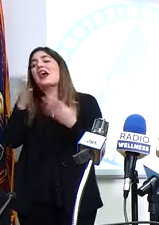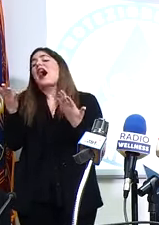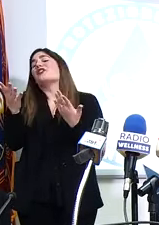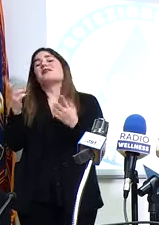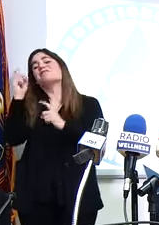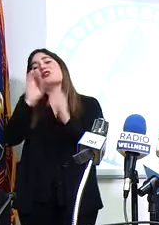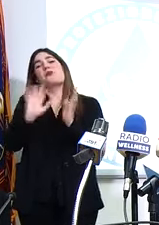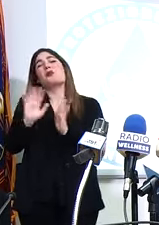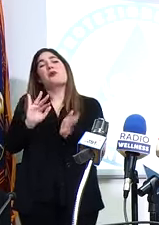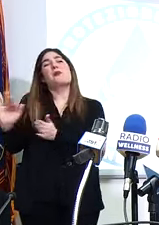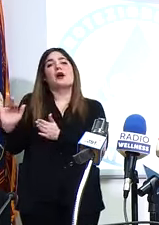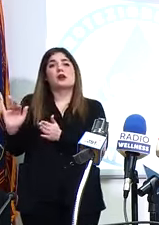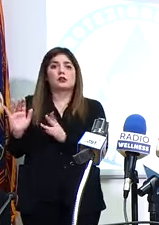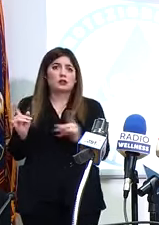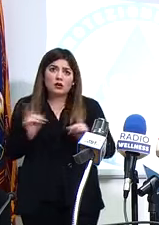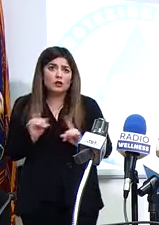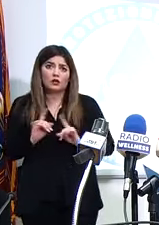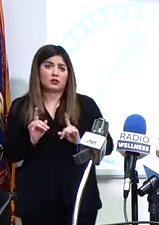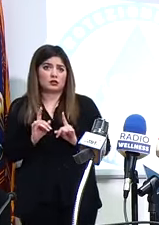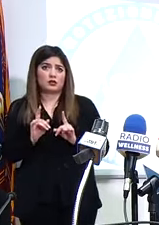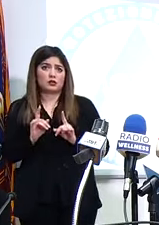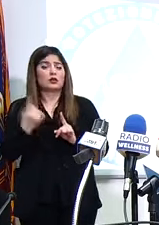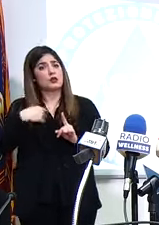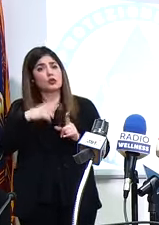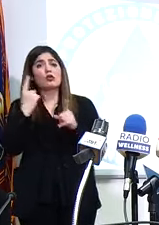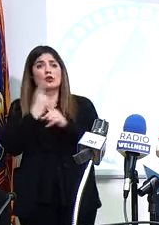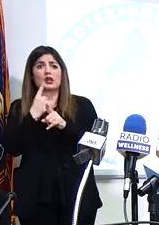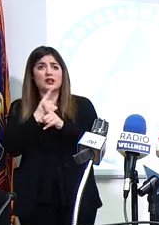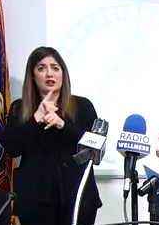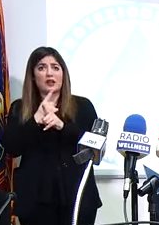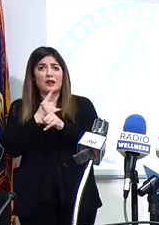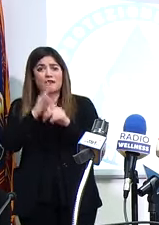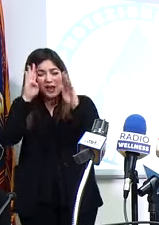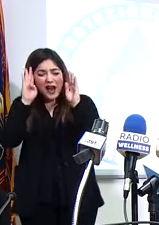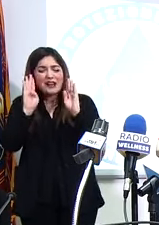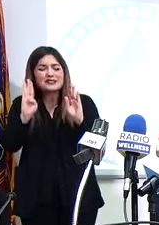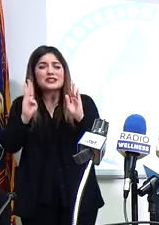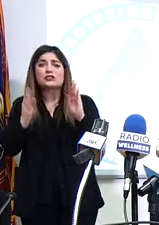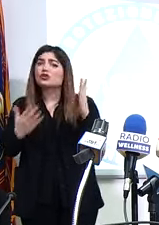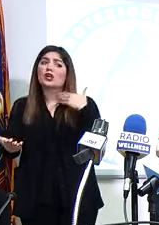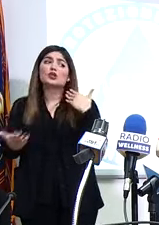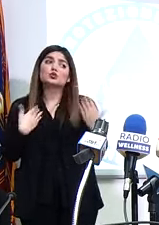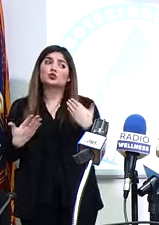Allora è chiaro che dobbiamo mettere in atto tutto adesso e subito.